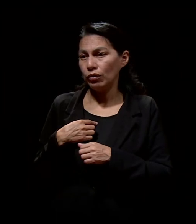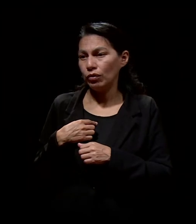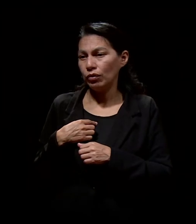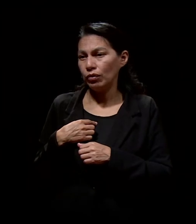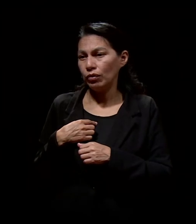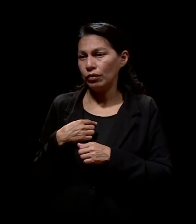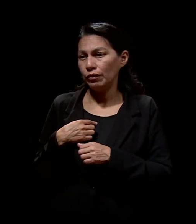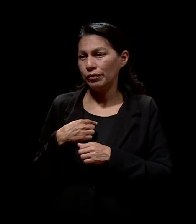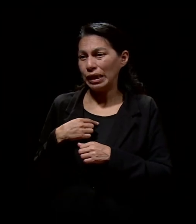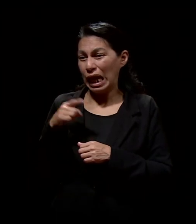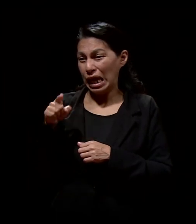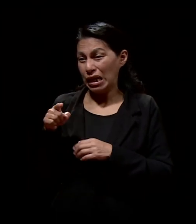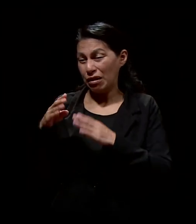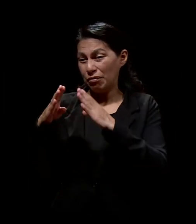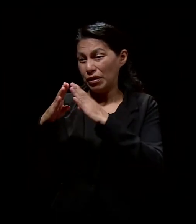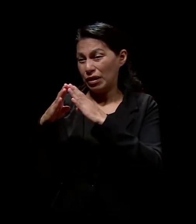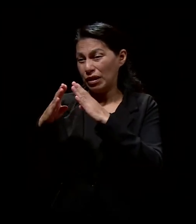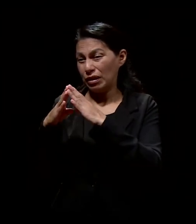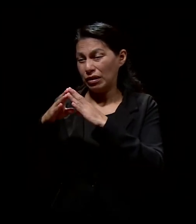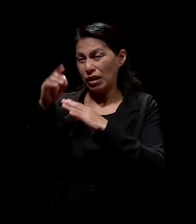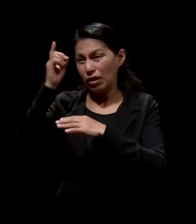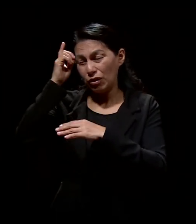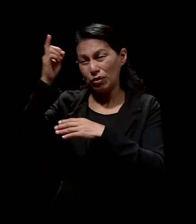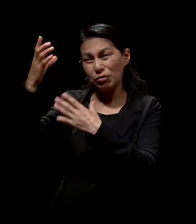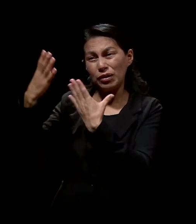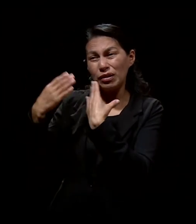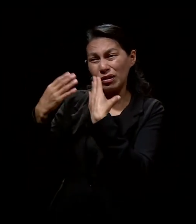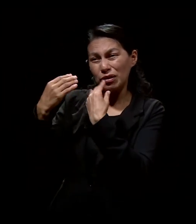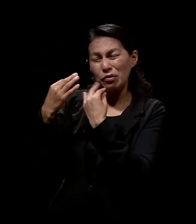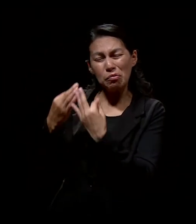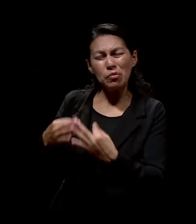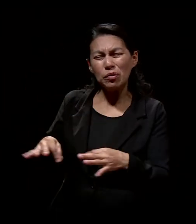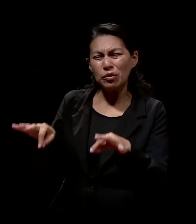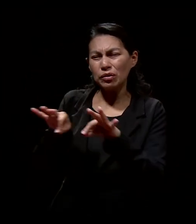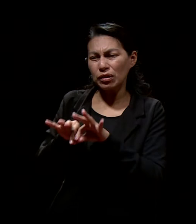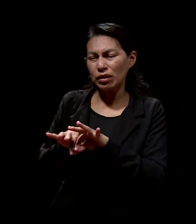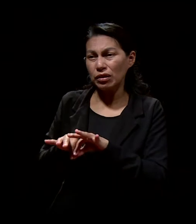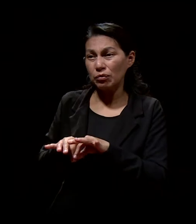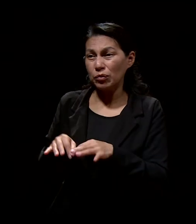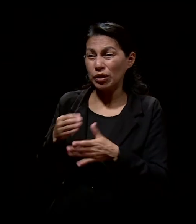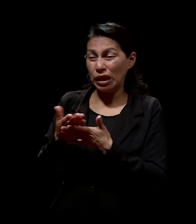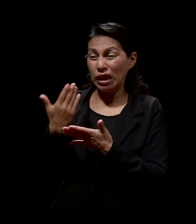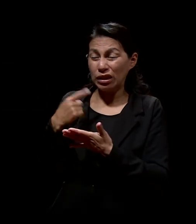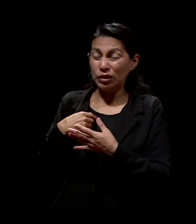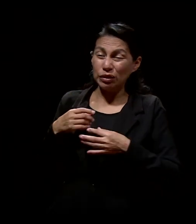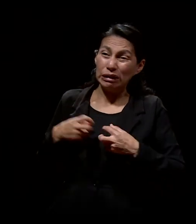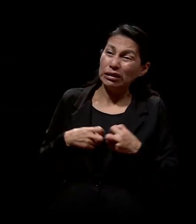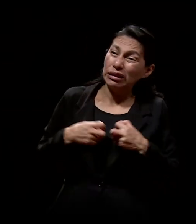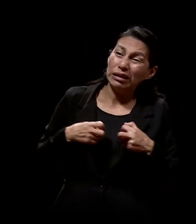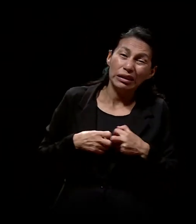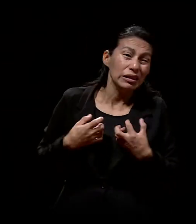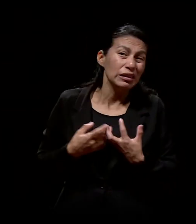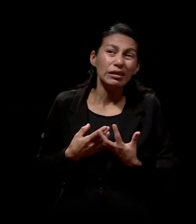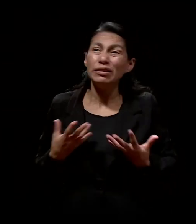creo que fue un momento en donde Dios me enseñó algunas cosas importantes, porque yo estaba